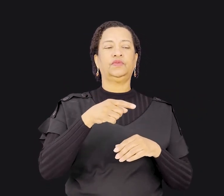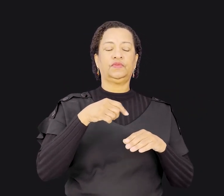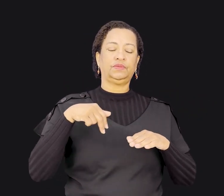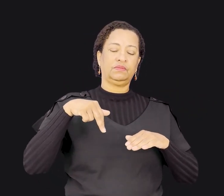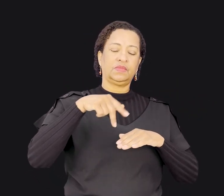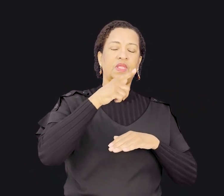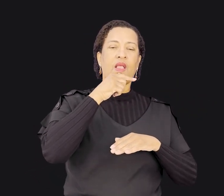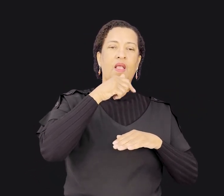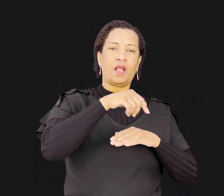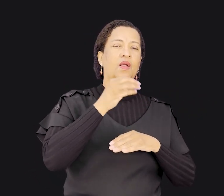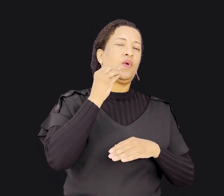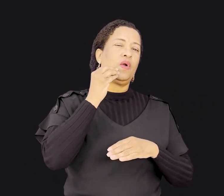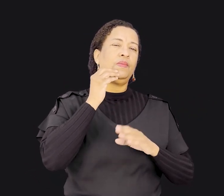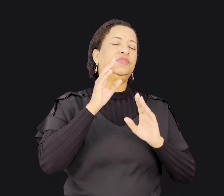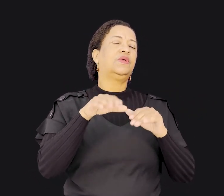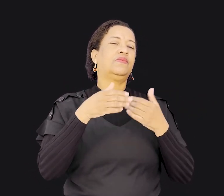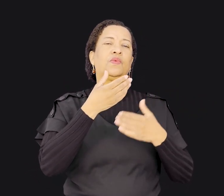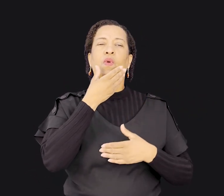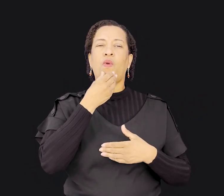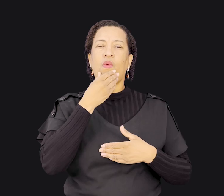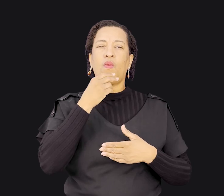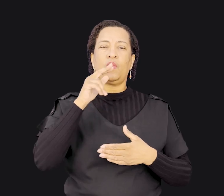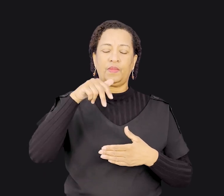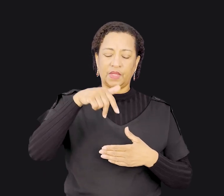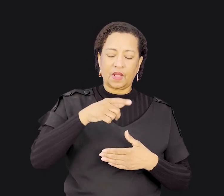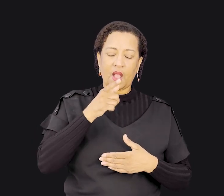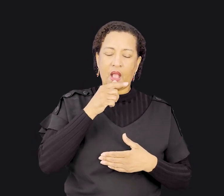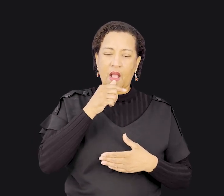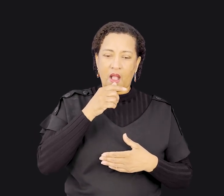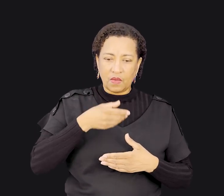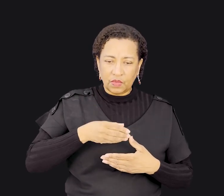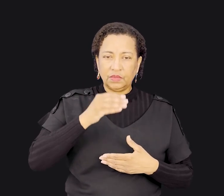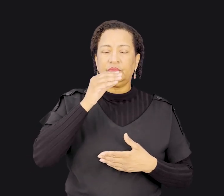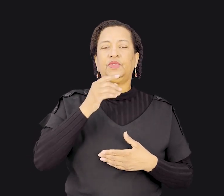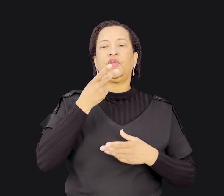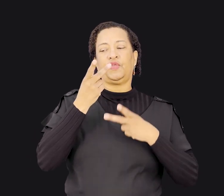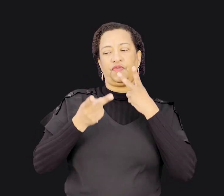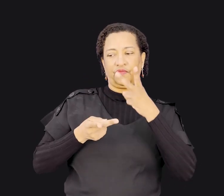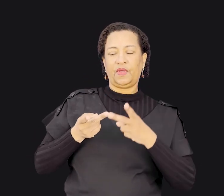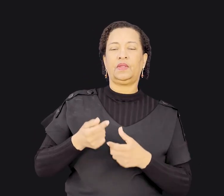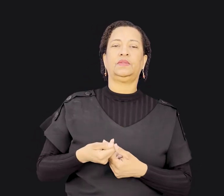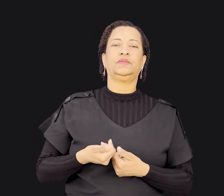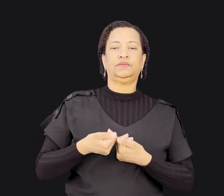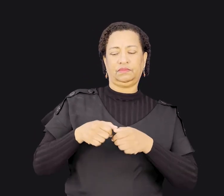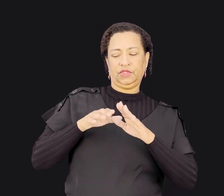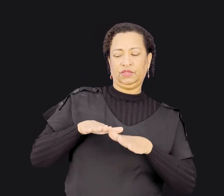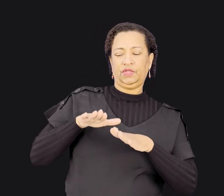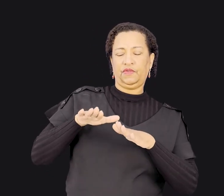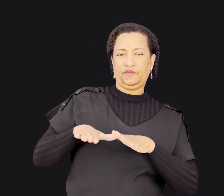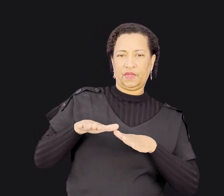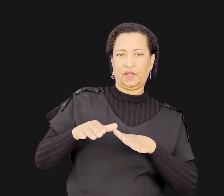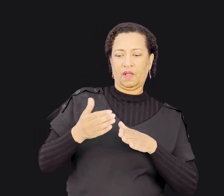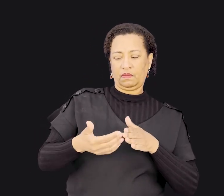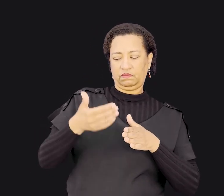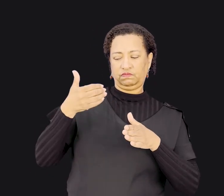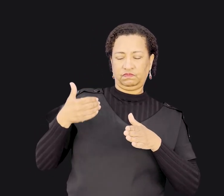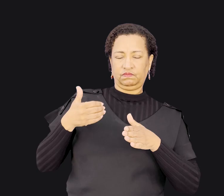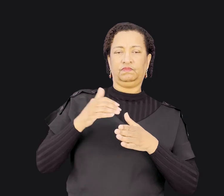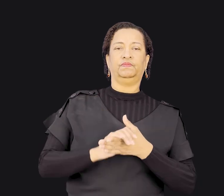pelo rio, observe quais são os homens que se abaixam para beber a água, e diga-lhes que fiquem de um lado do rio.